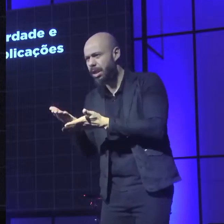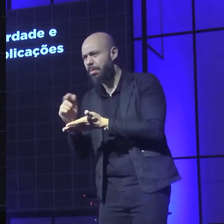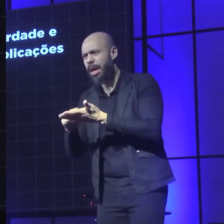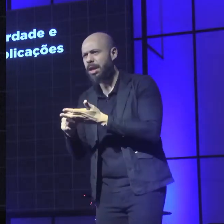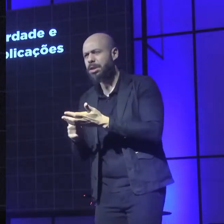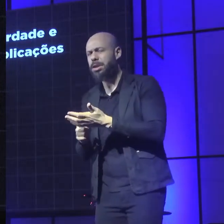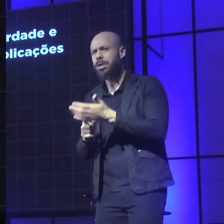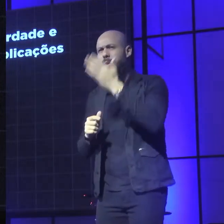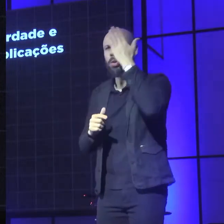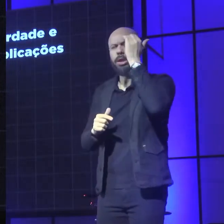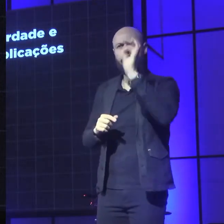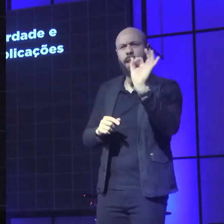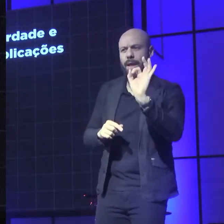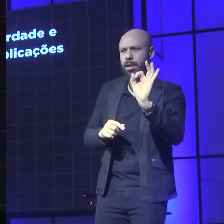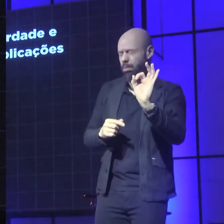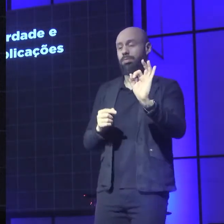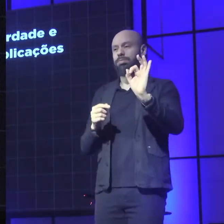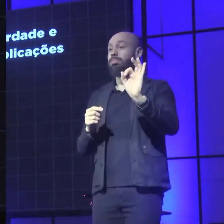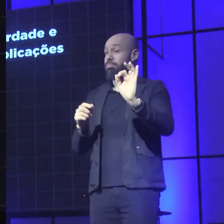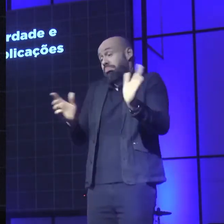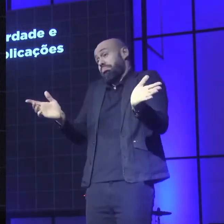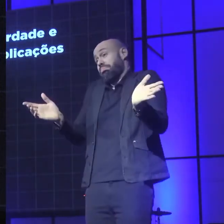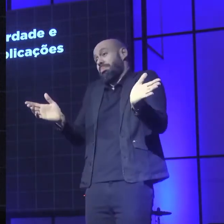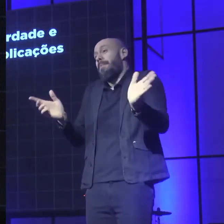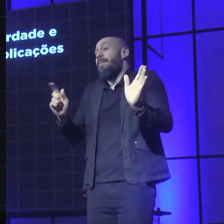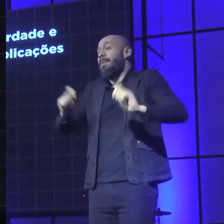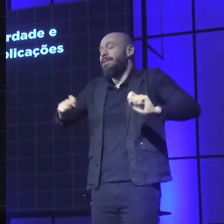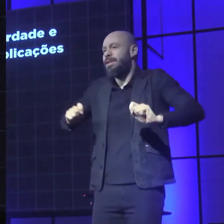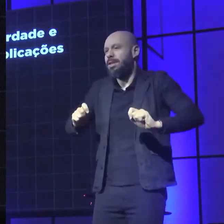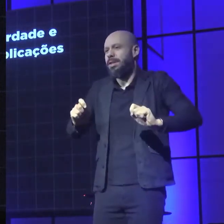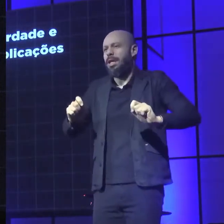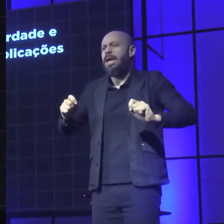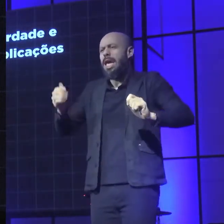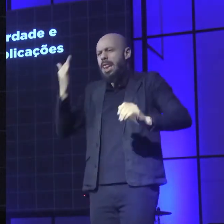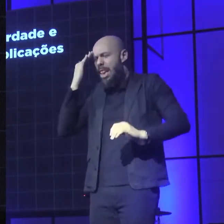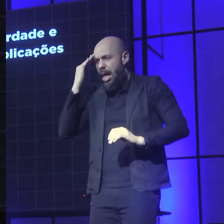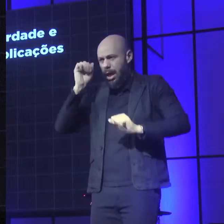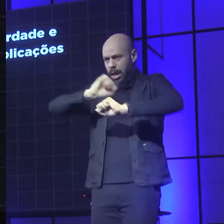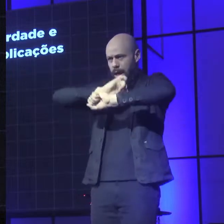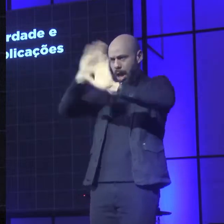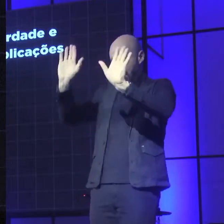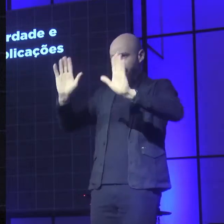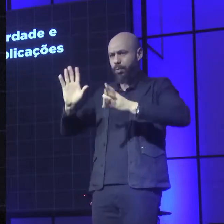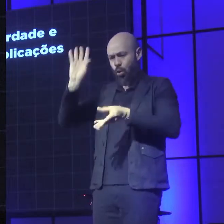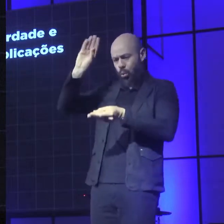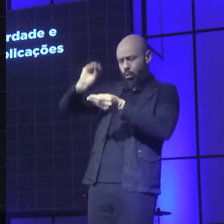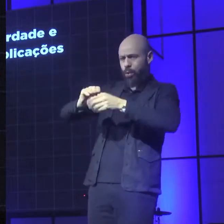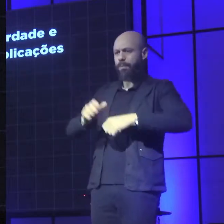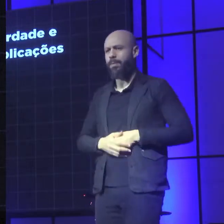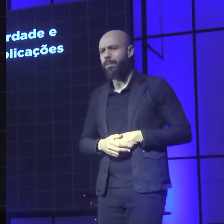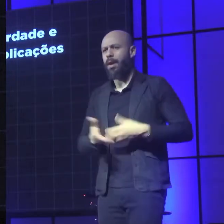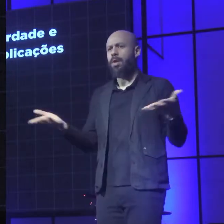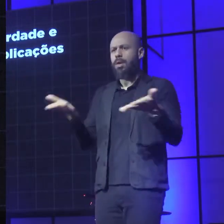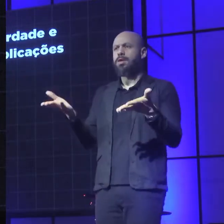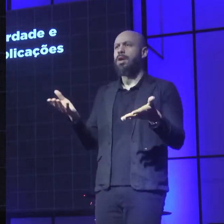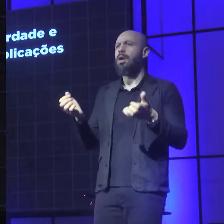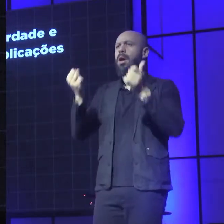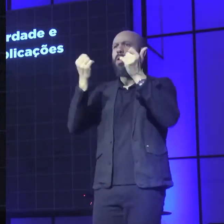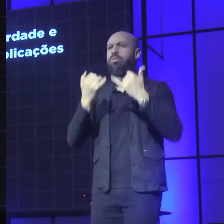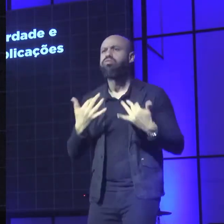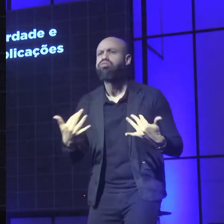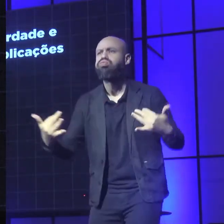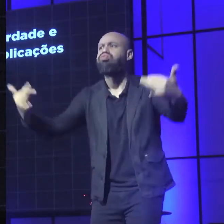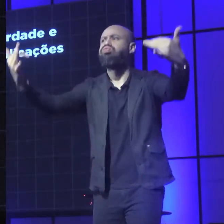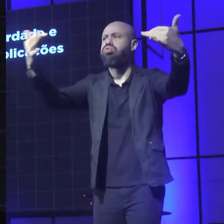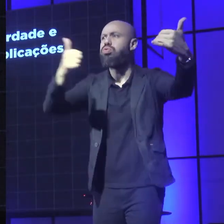eternas. Gente, se eu pudesse abrir a sua cabeça e fazer com que vocês, hoje nós estamos aqui em centenas de pessoas, mas